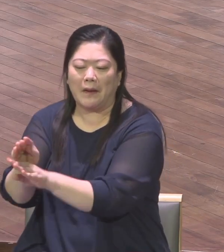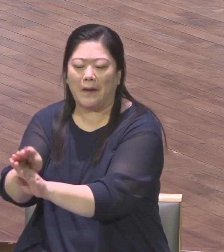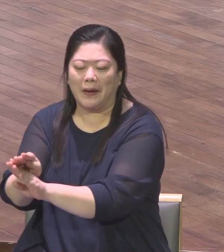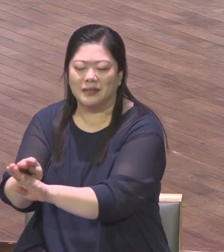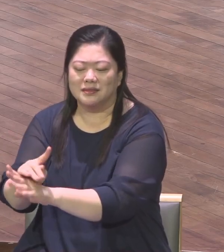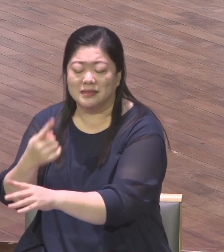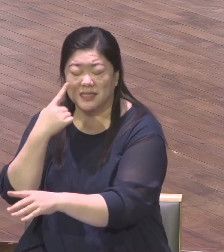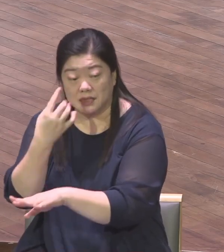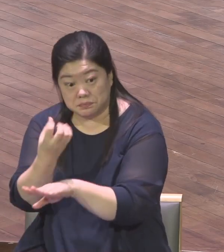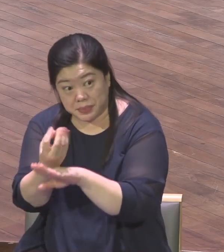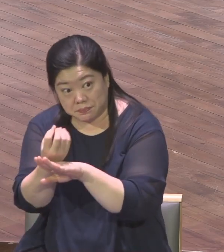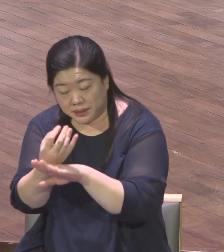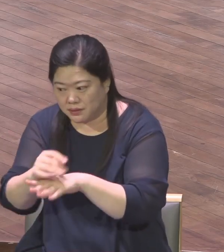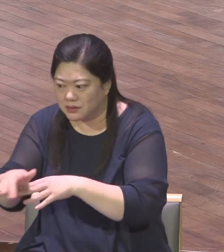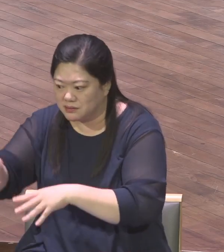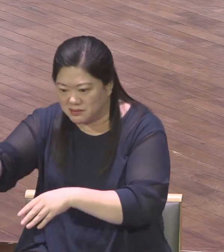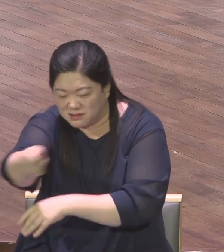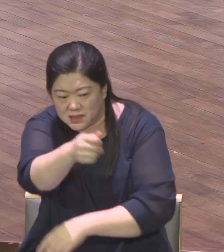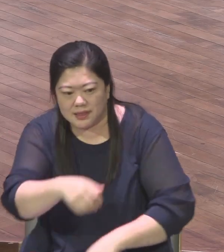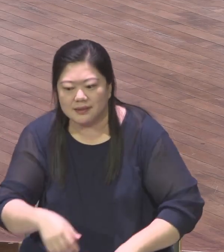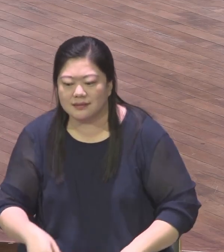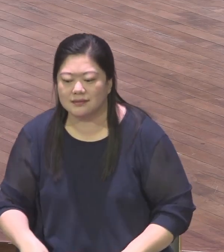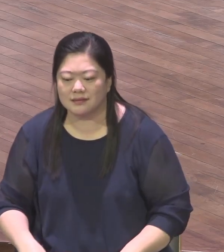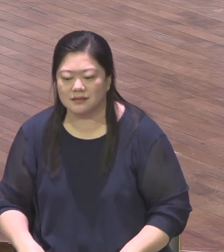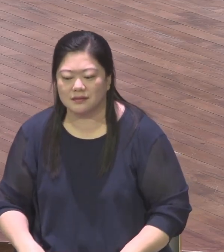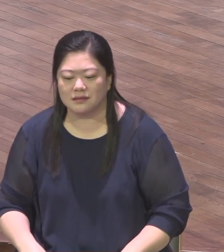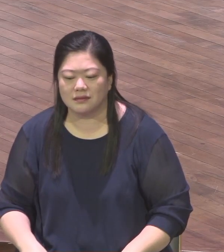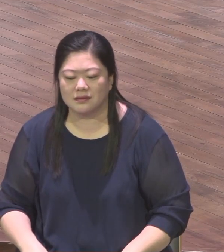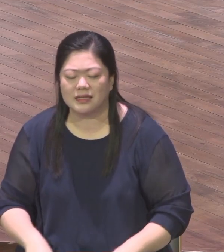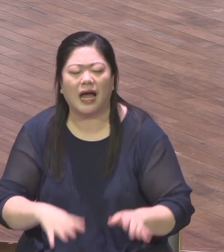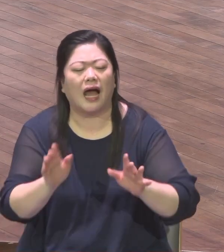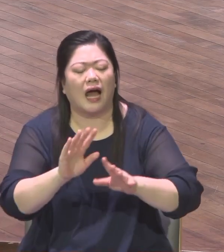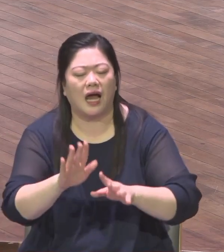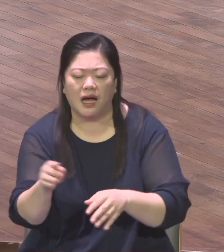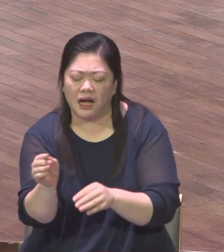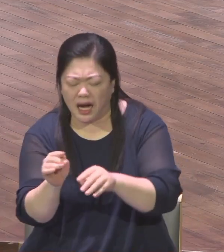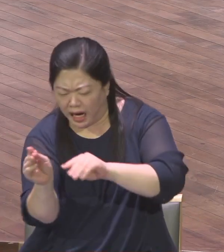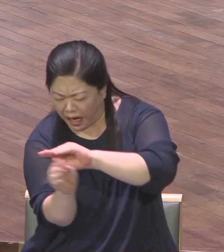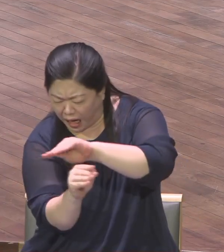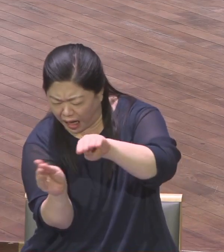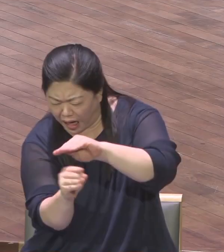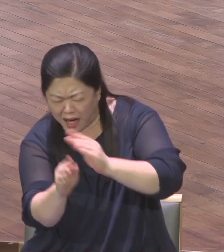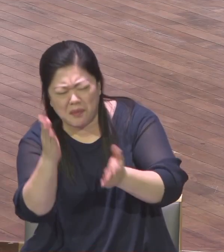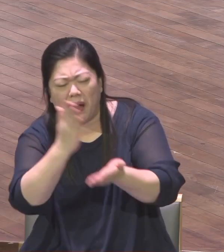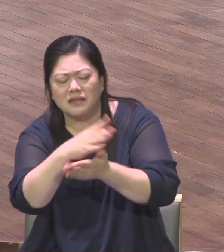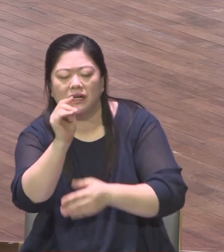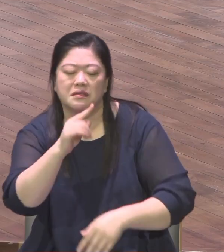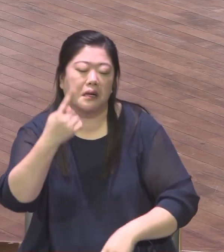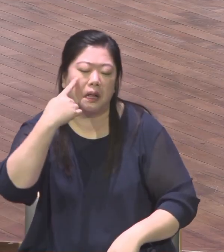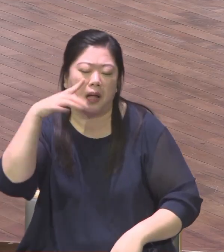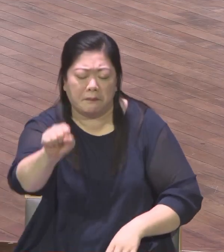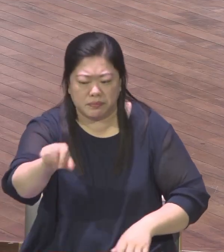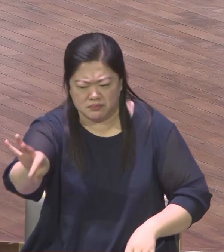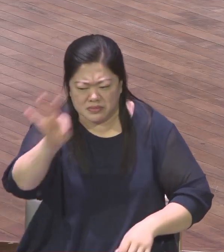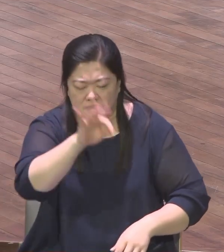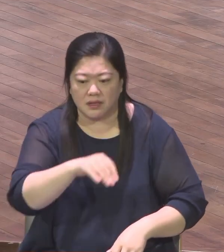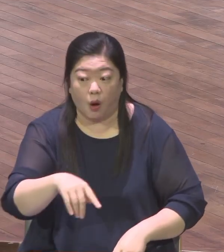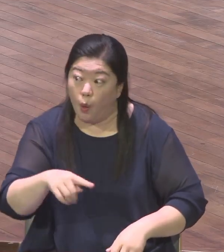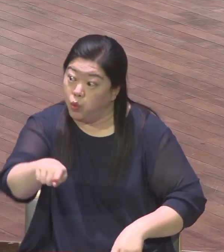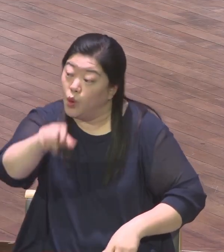어디서 가라 간다고 해도 말끝 좋은 거면 보지 마시고 대충 가져가시라고. 근데 그렇게 좋아요.